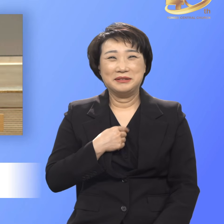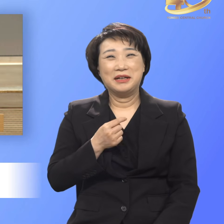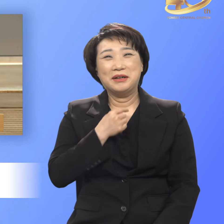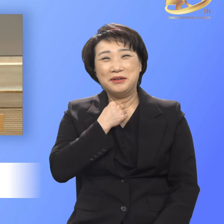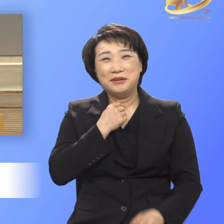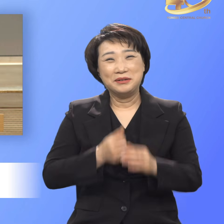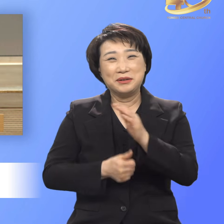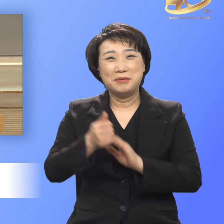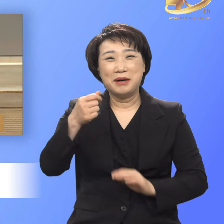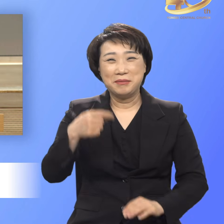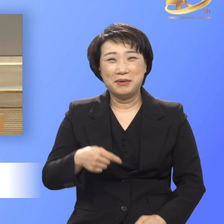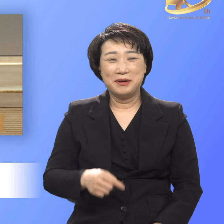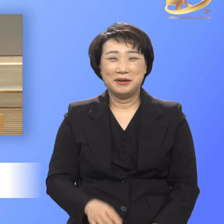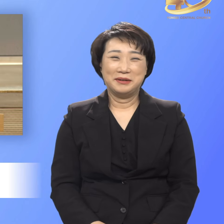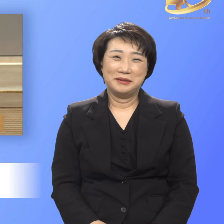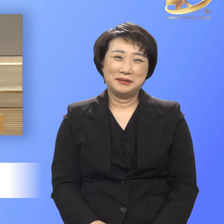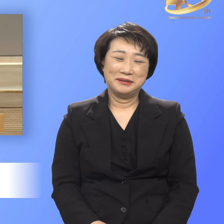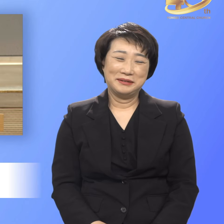소망이 먹었어.